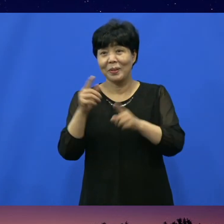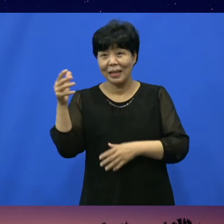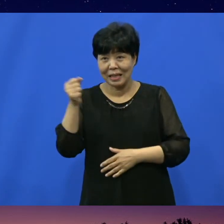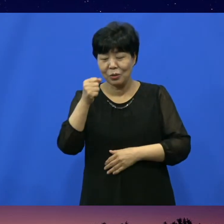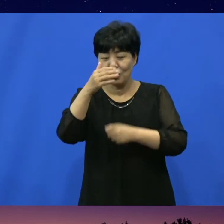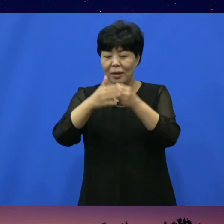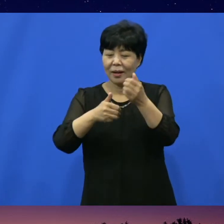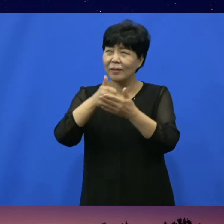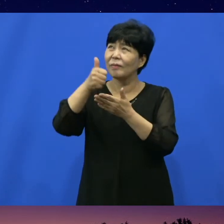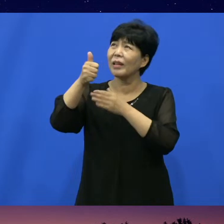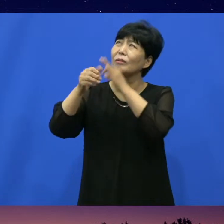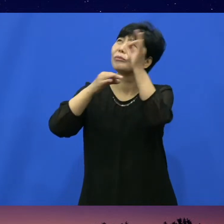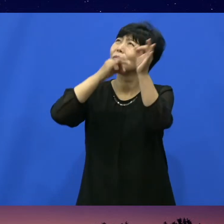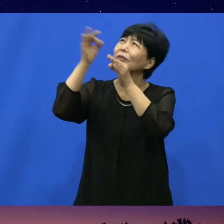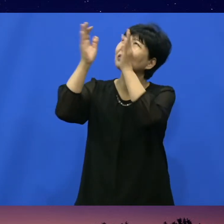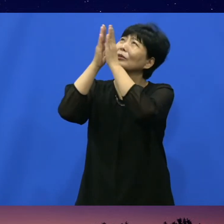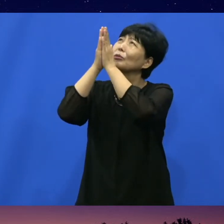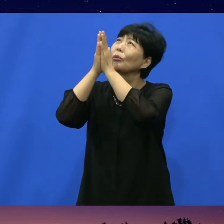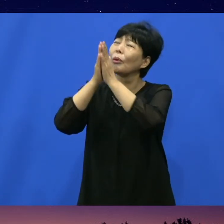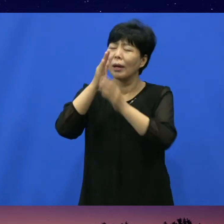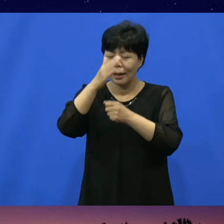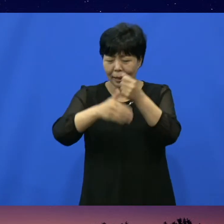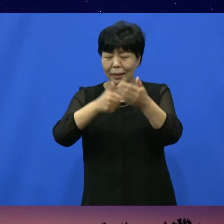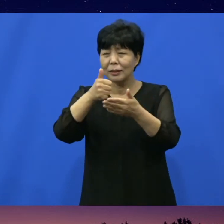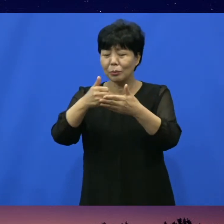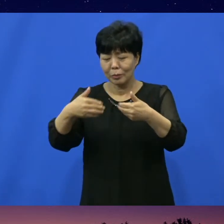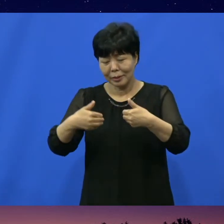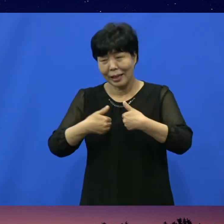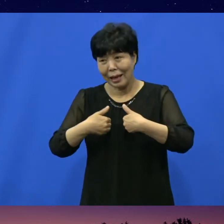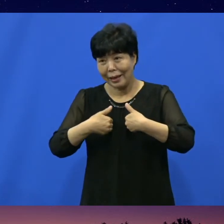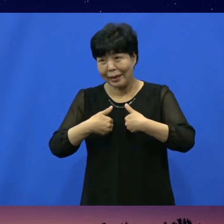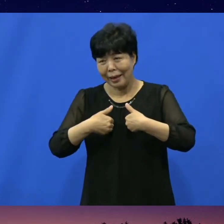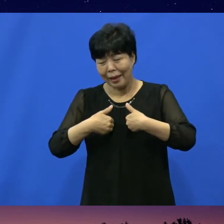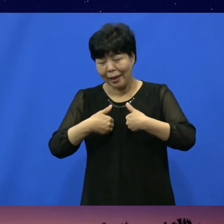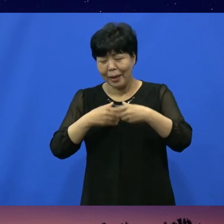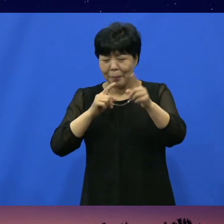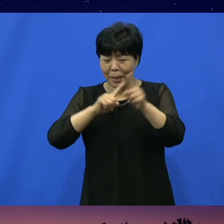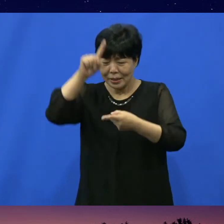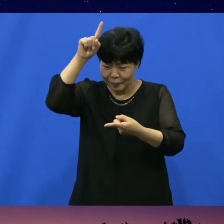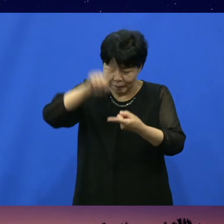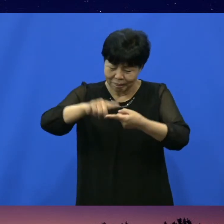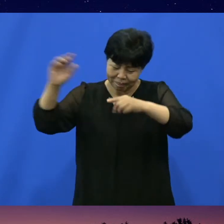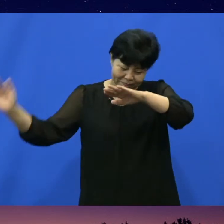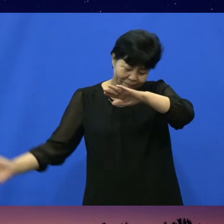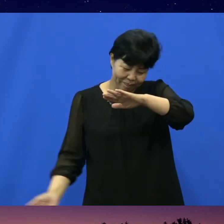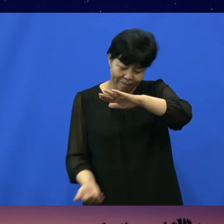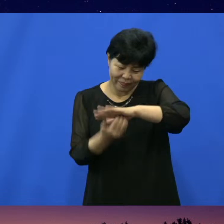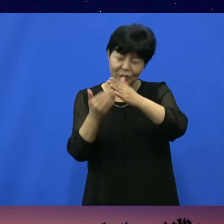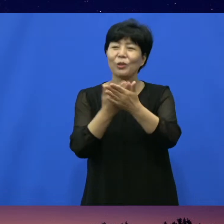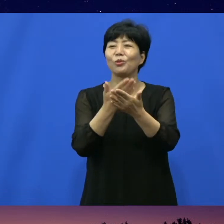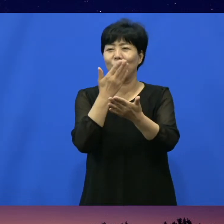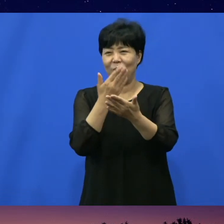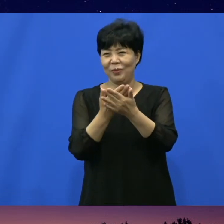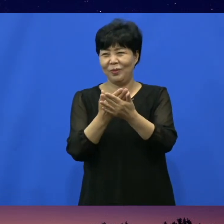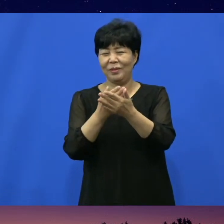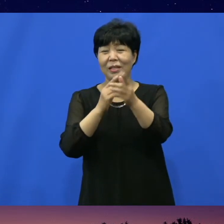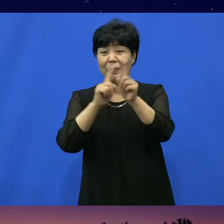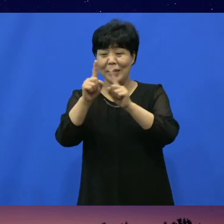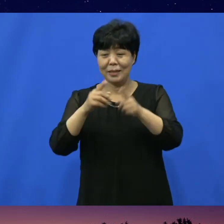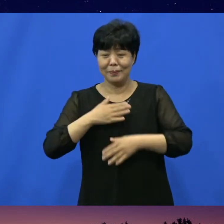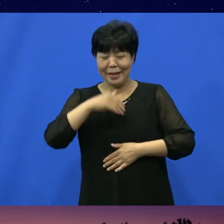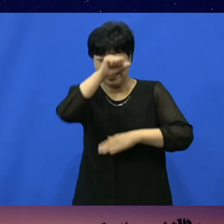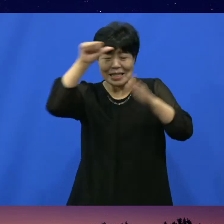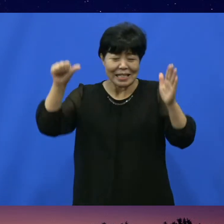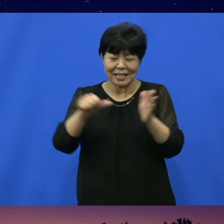하나님 앞에 나가는 거예요. 하나님, 이 말씀이 나에게 이루어지게 해주십시오. 예, 오늘 이 말씀이 내 인생에